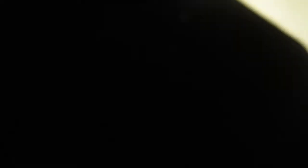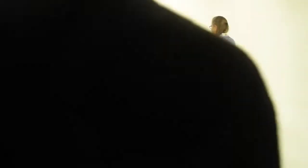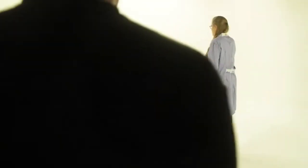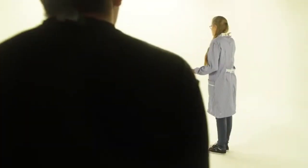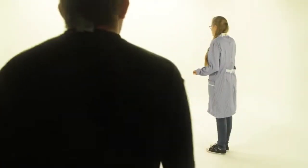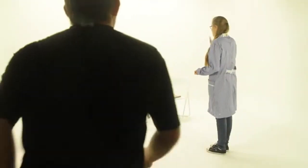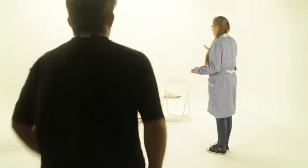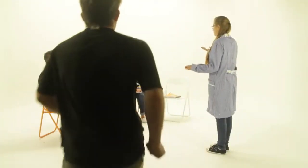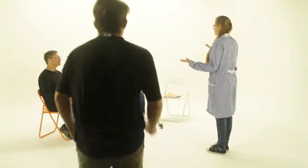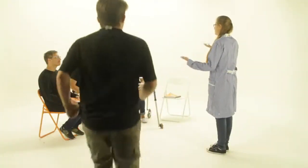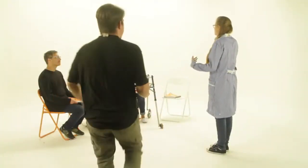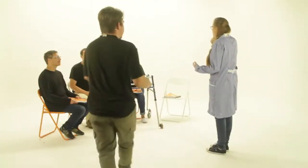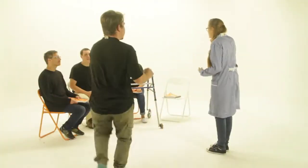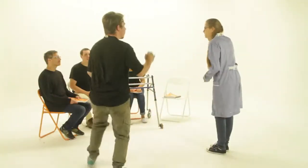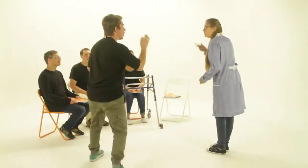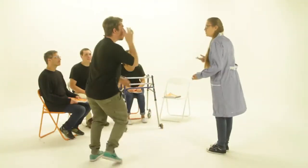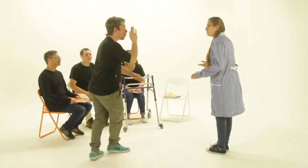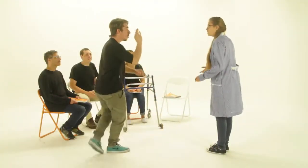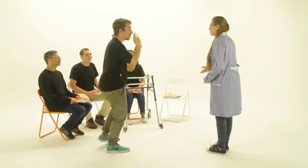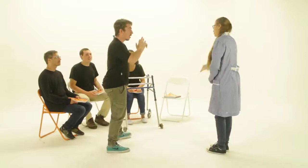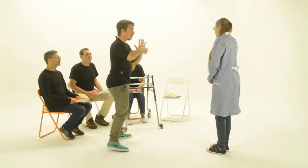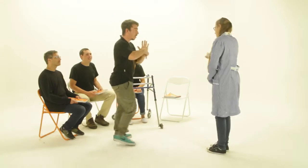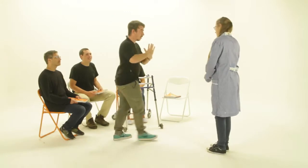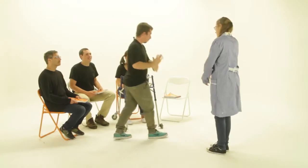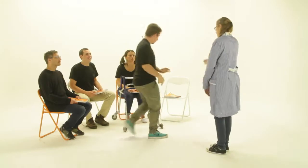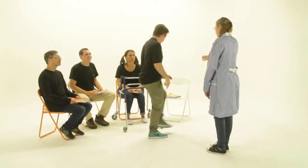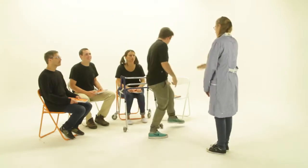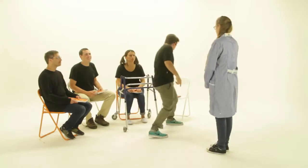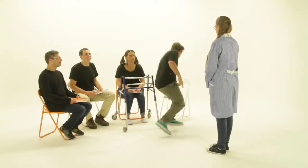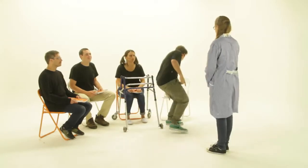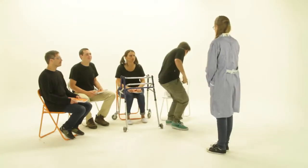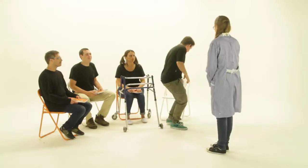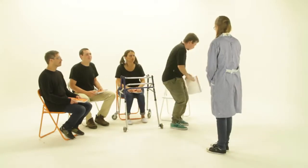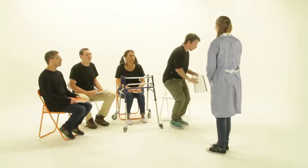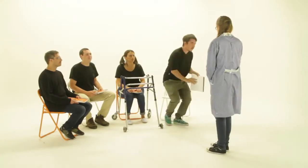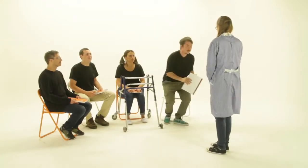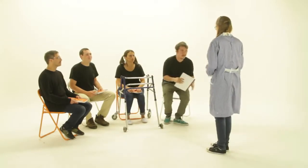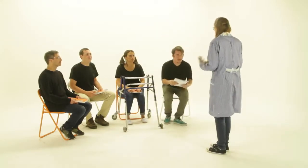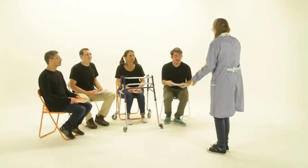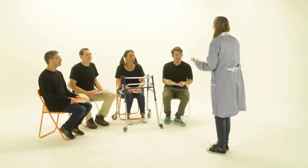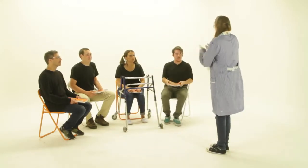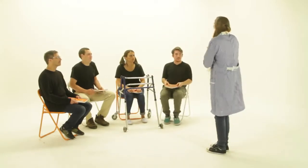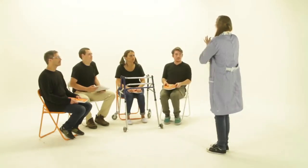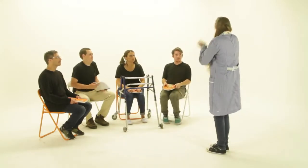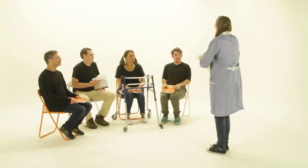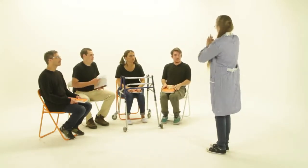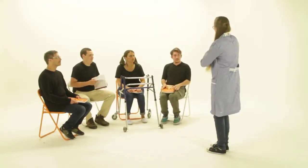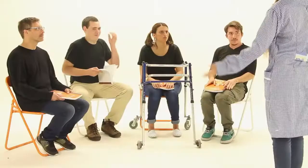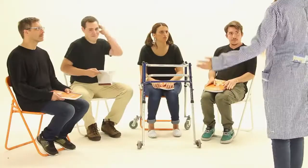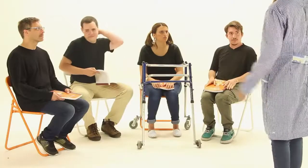tarde. Ay, perdón, perdón, maestra, llegué tarde, perdón. Bueno, tú, como llegas tarde, siempre haces lo